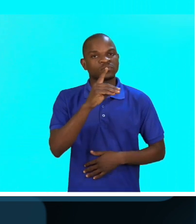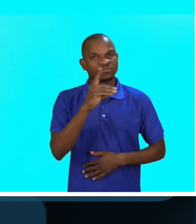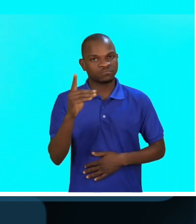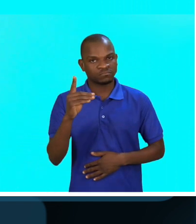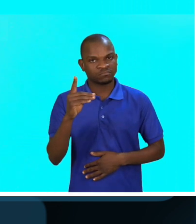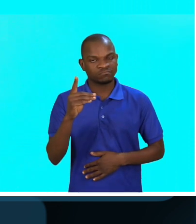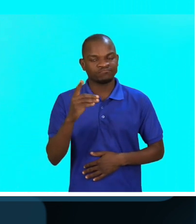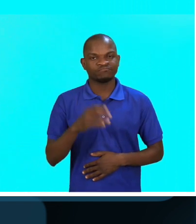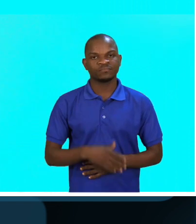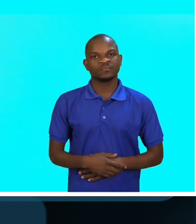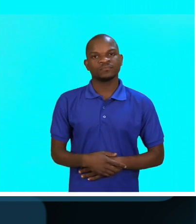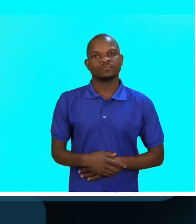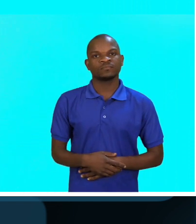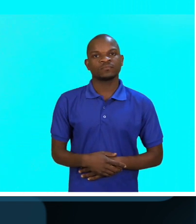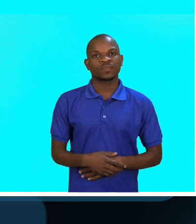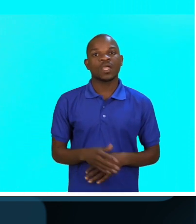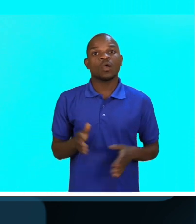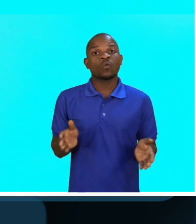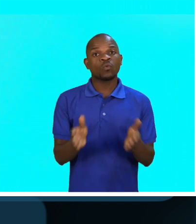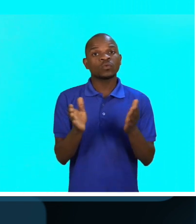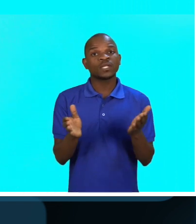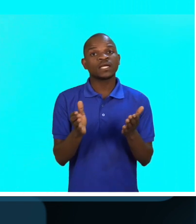Sim, cuidar de uma criança especial